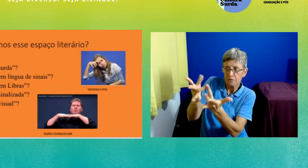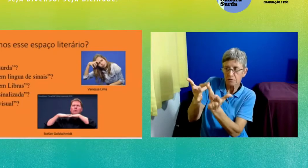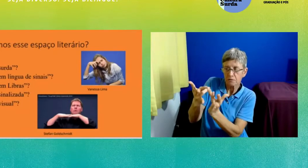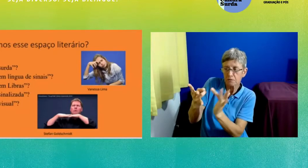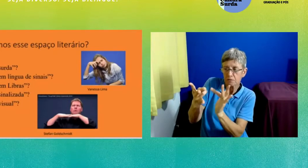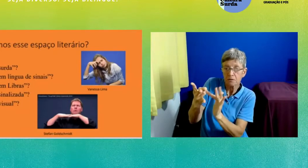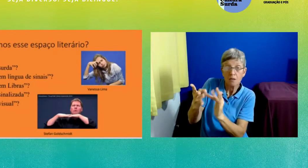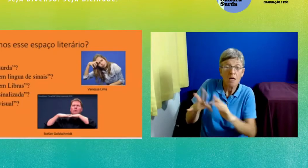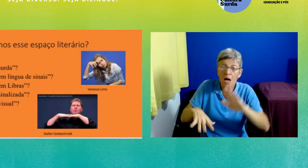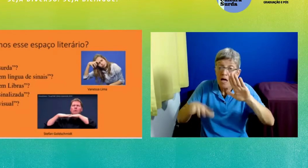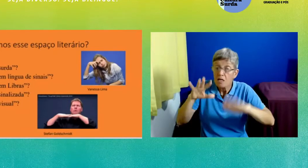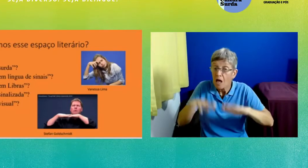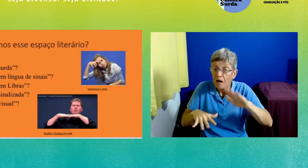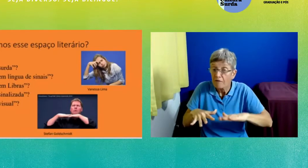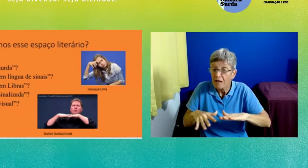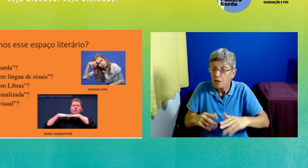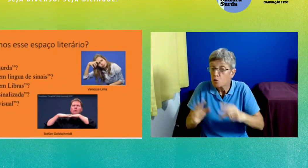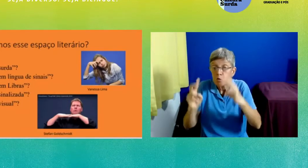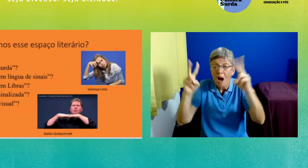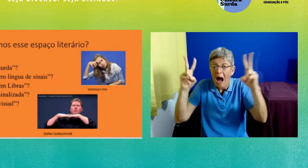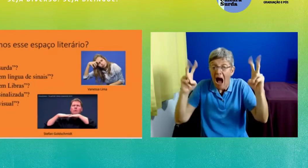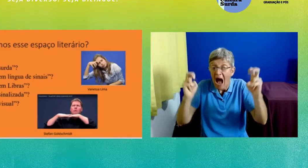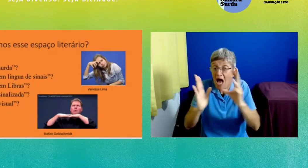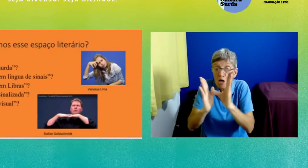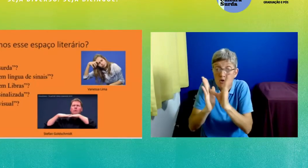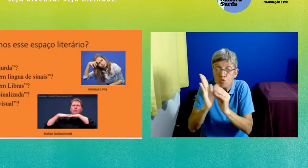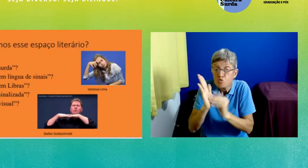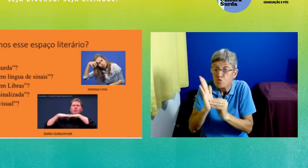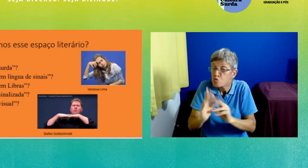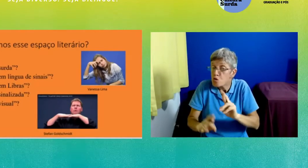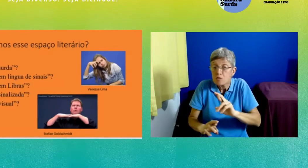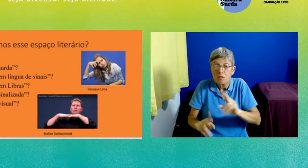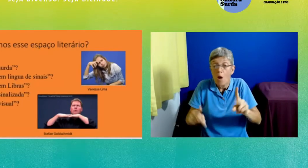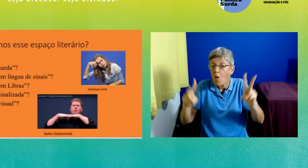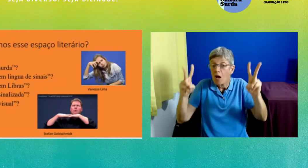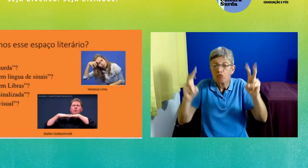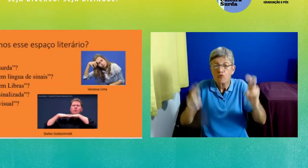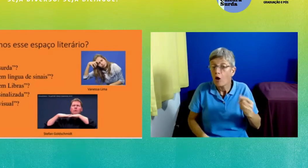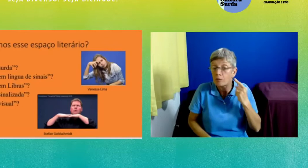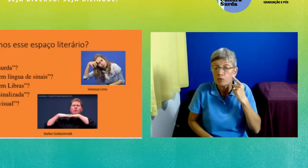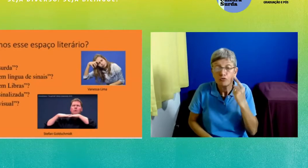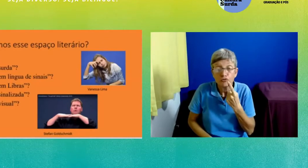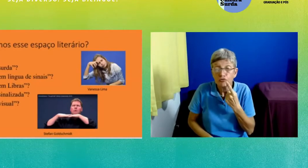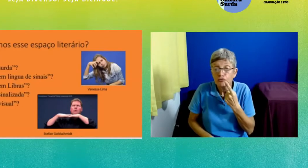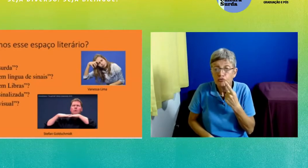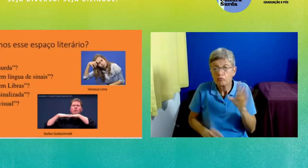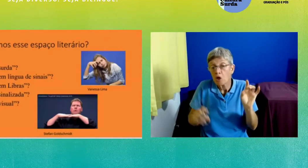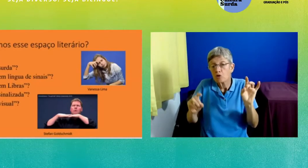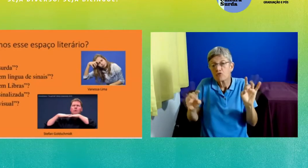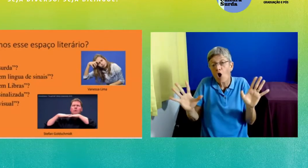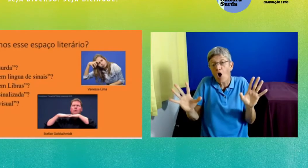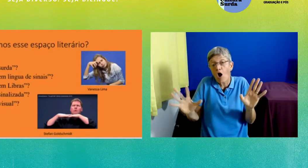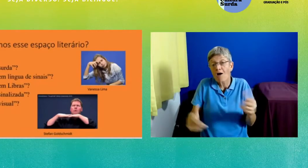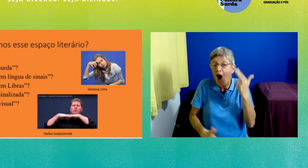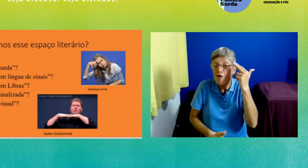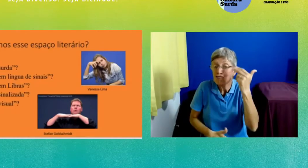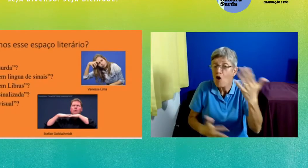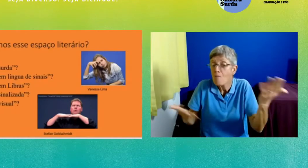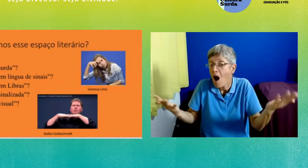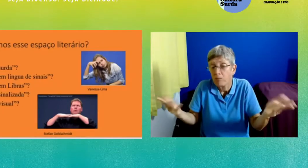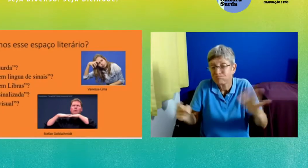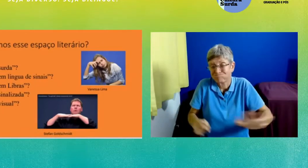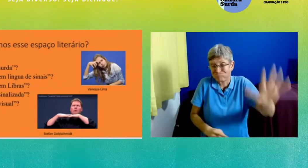às vezes, ele vai usar só três, às vezes não é o conteúdo que é o